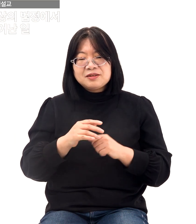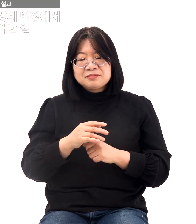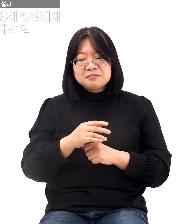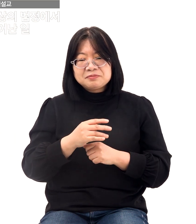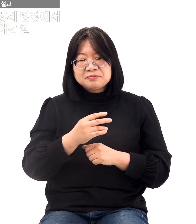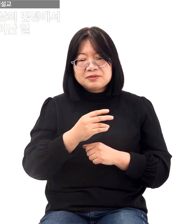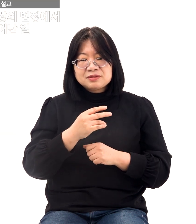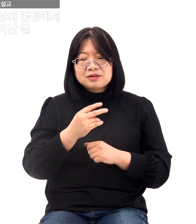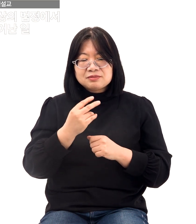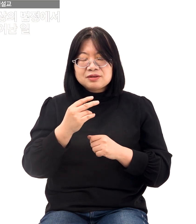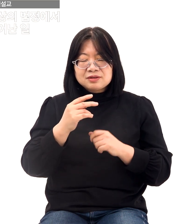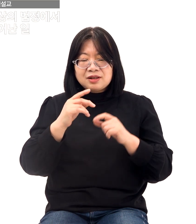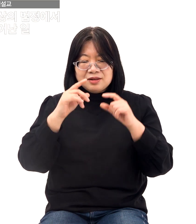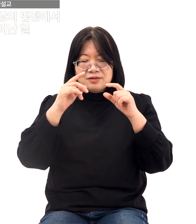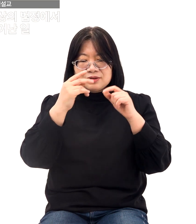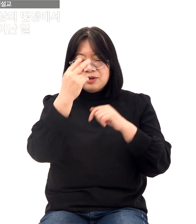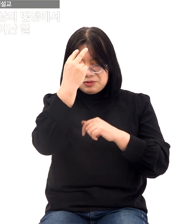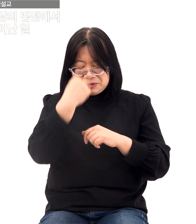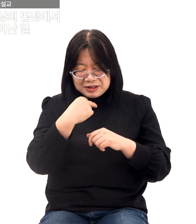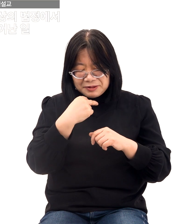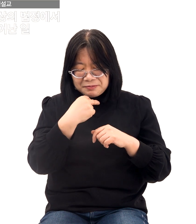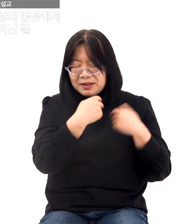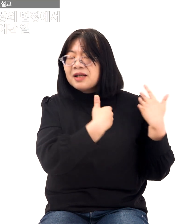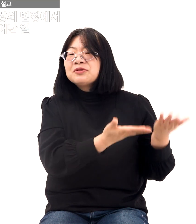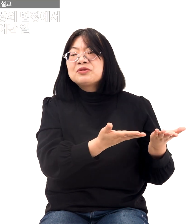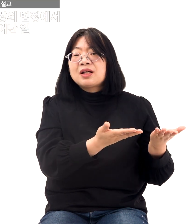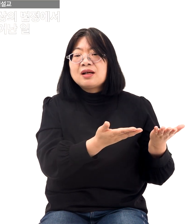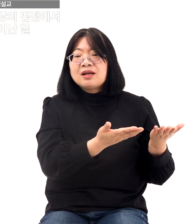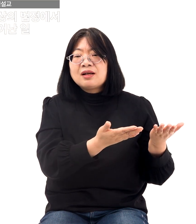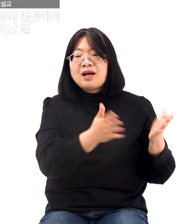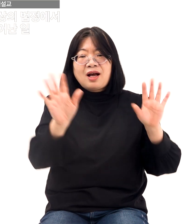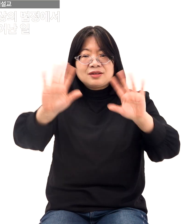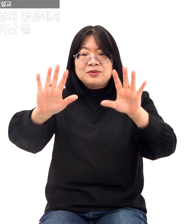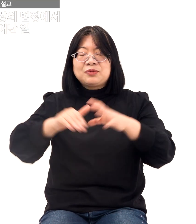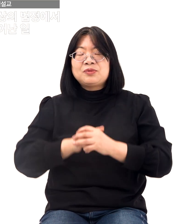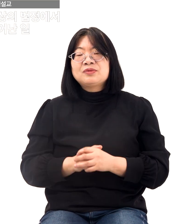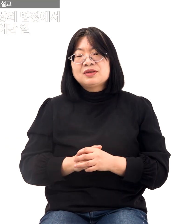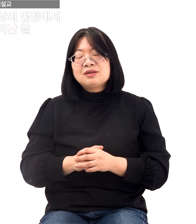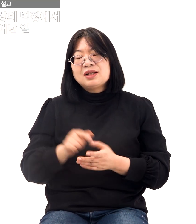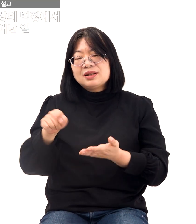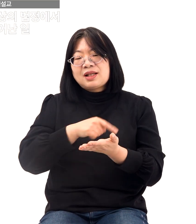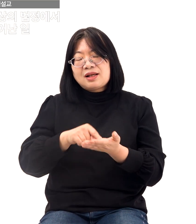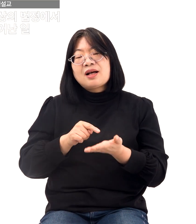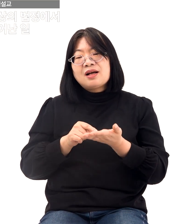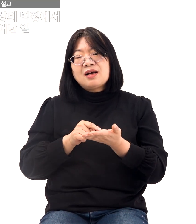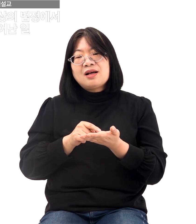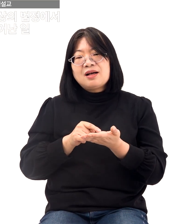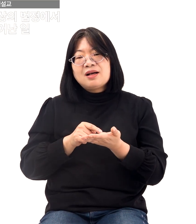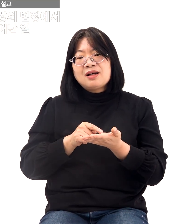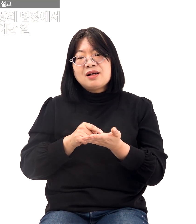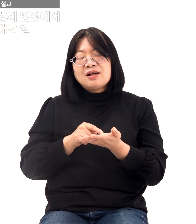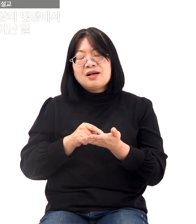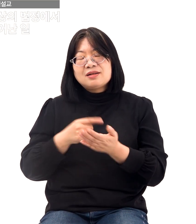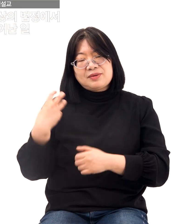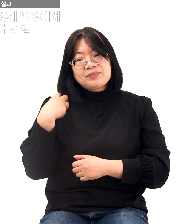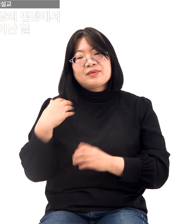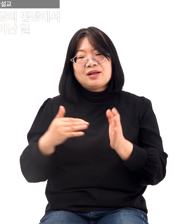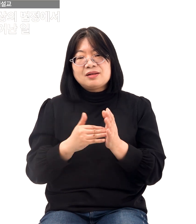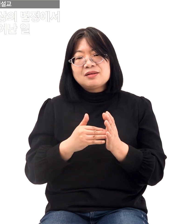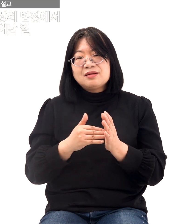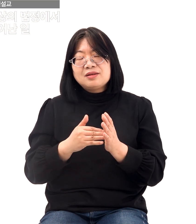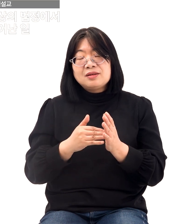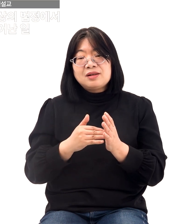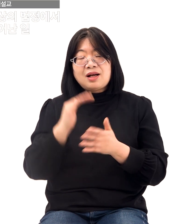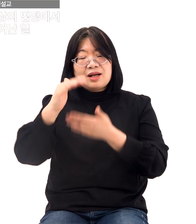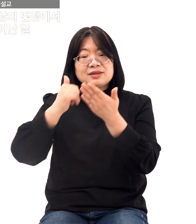뭘 지불하셨습니까? 대가를 지불하셨어요. 근데 그 대가가 어떤 대가입니까?